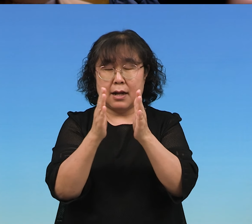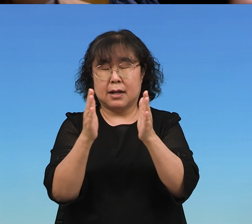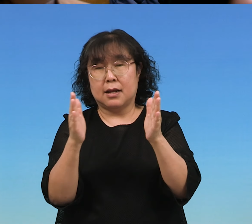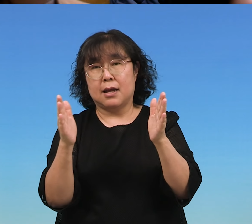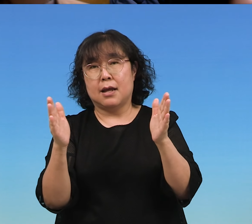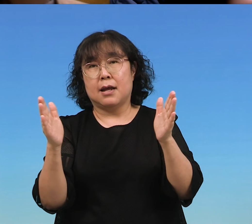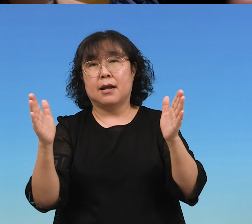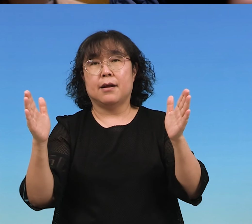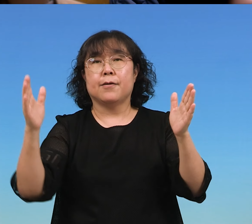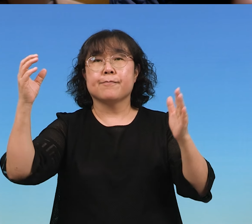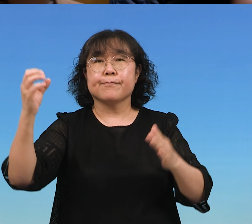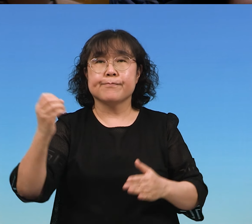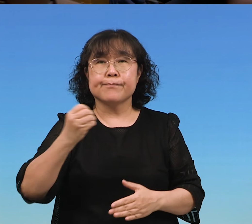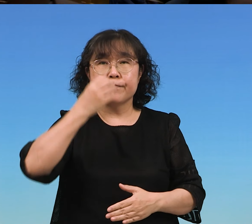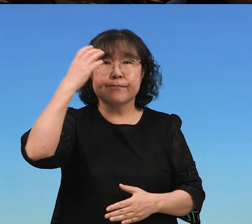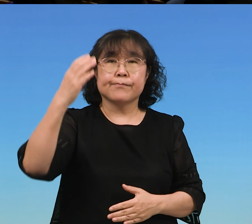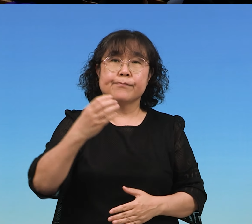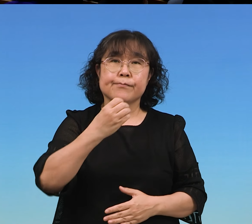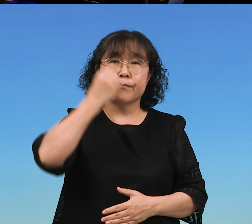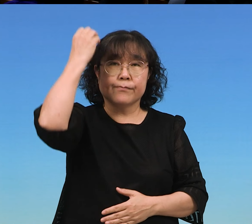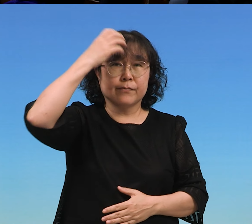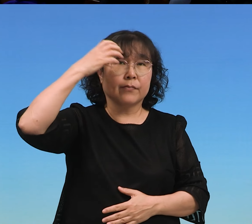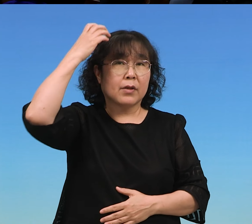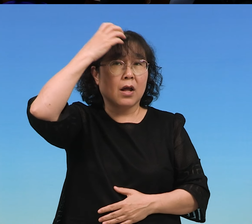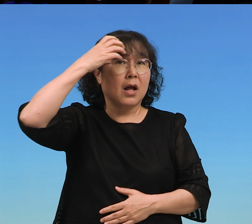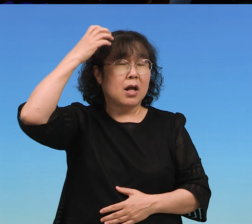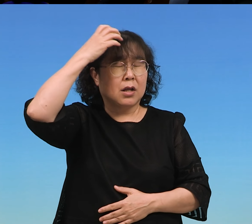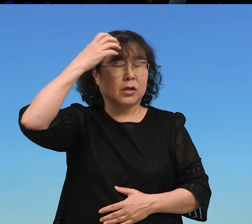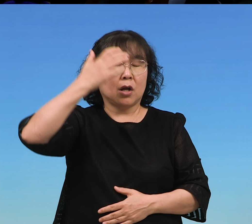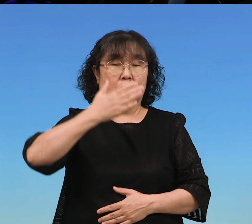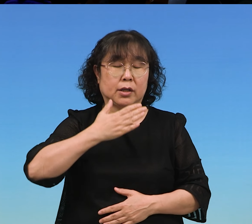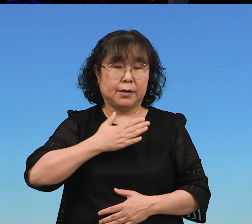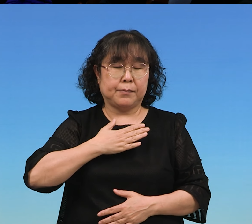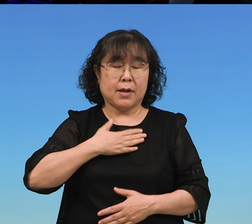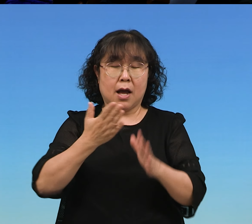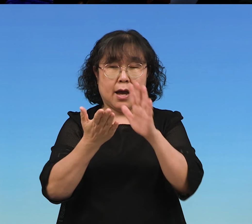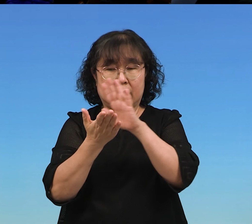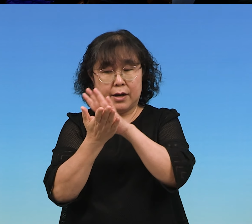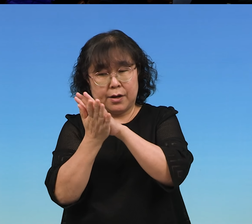분이 성령님이십니다. 성령이 나를 변화시켜,